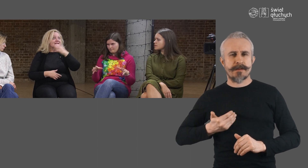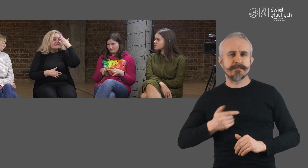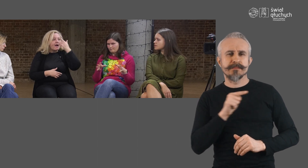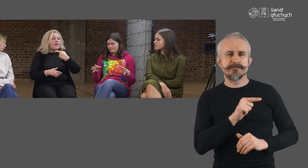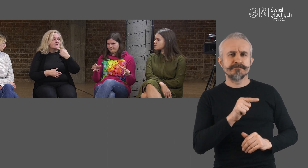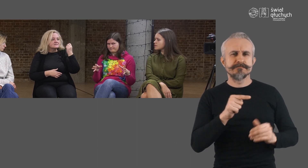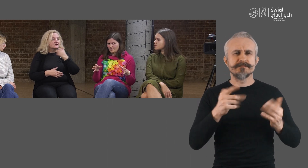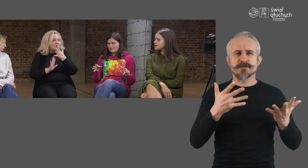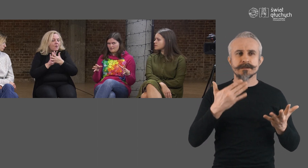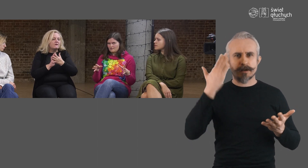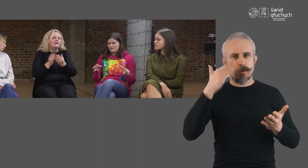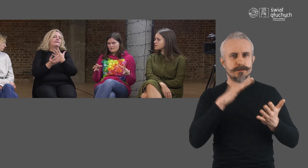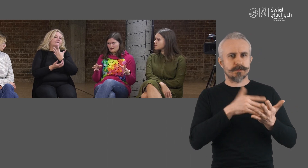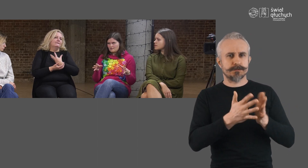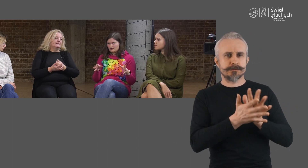jakby